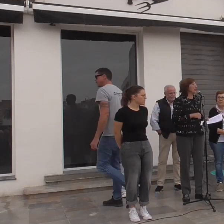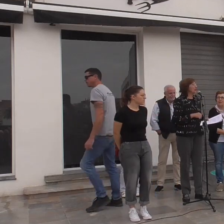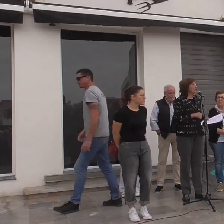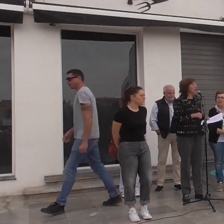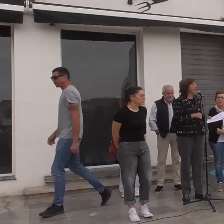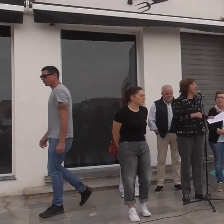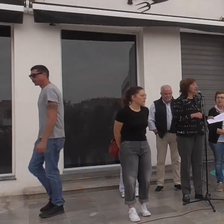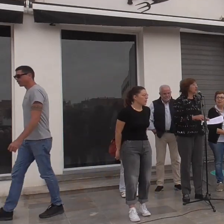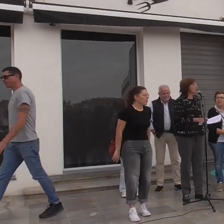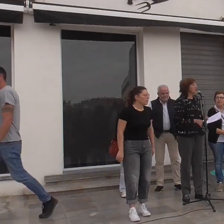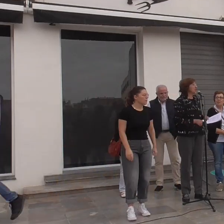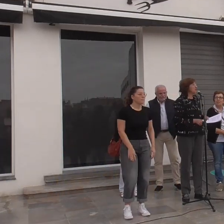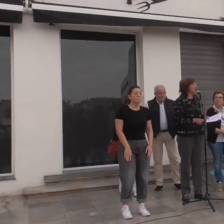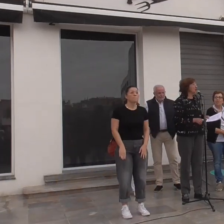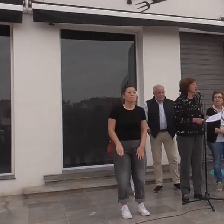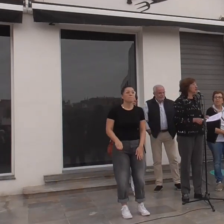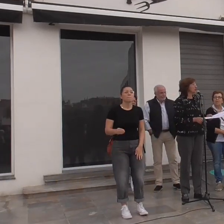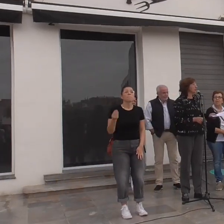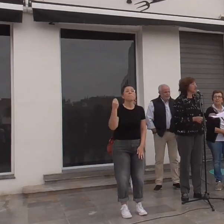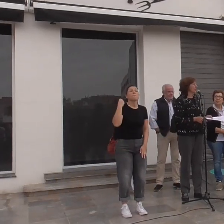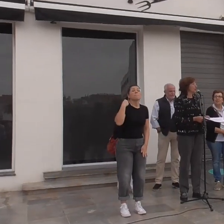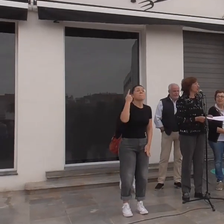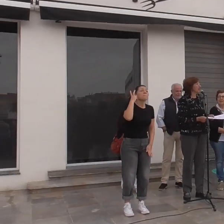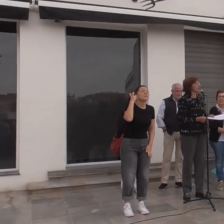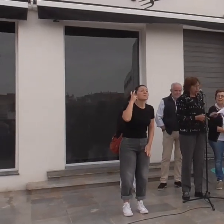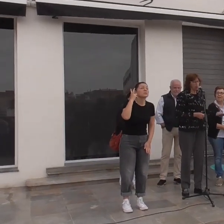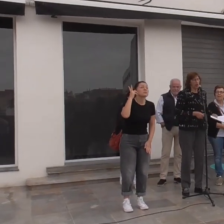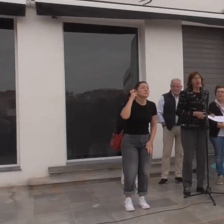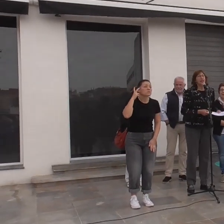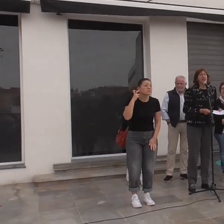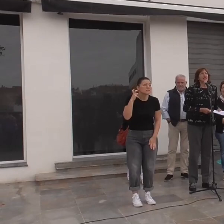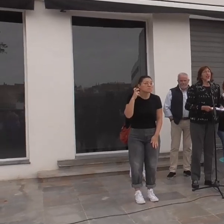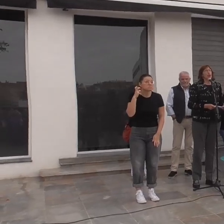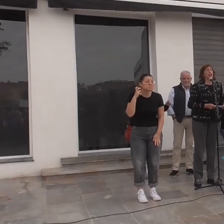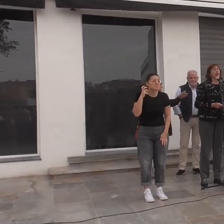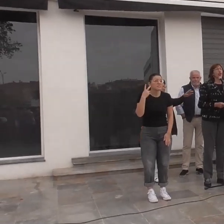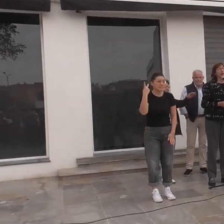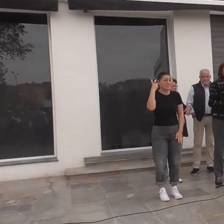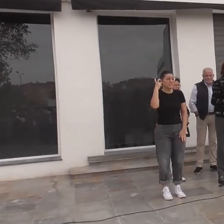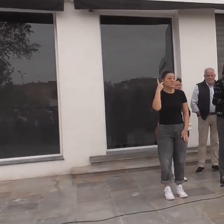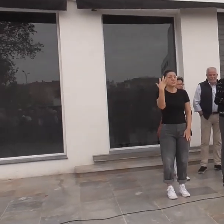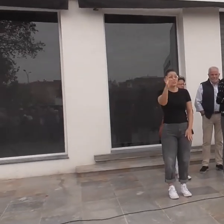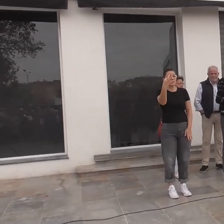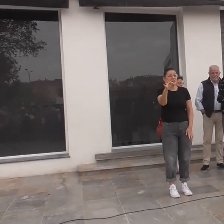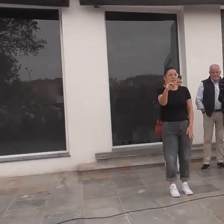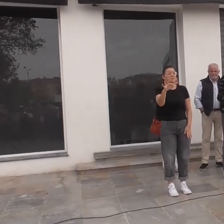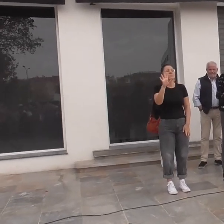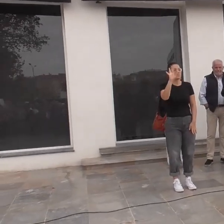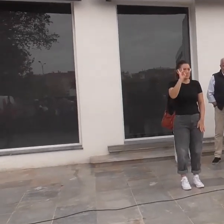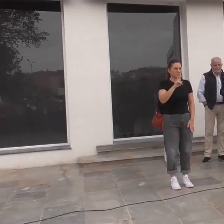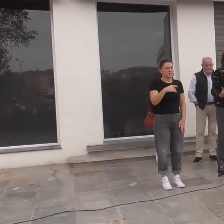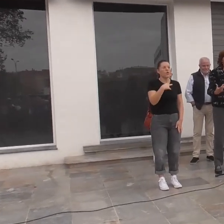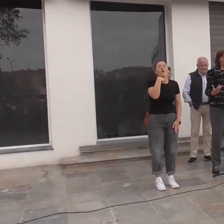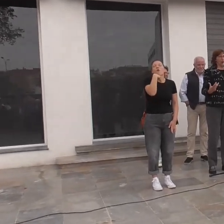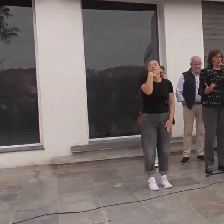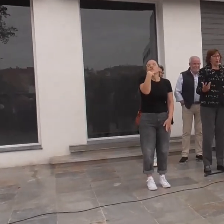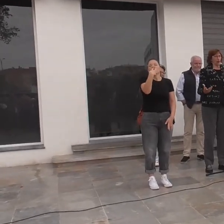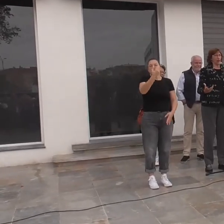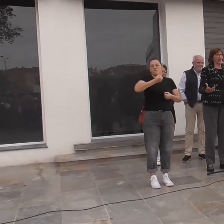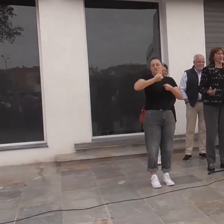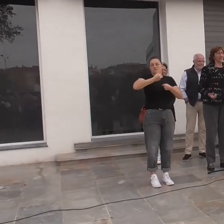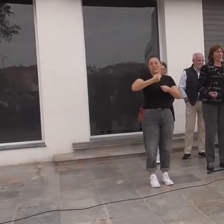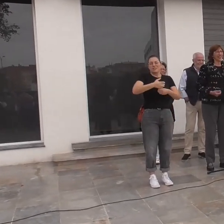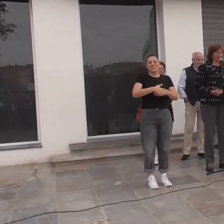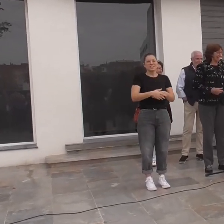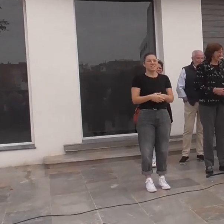Pero tenemos que decir lo de la frase siempre de me se oye, me se oye, me se escucha, me se escucha. Vale. ¿Se oye, no? Sí. Sí, yo además tengo una voz